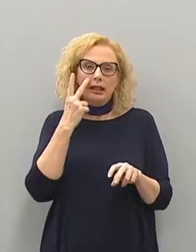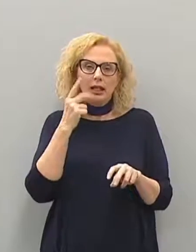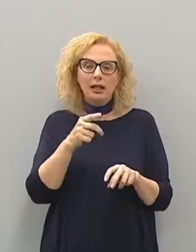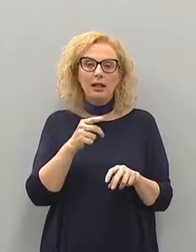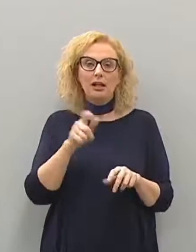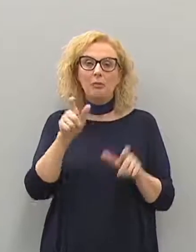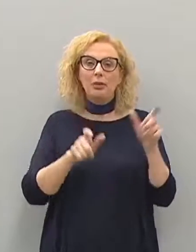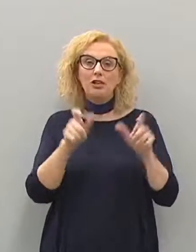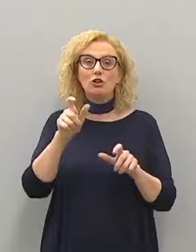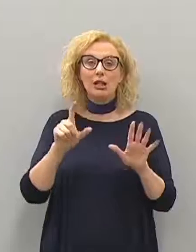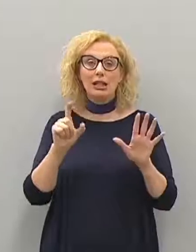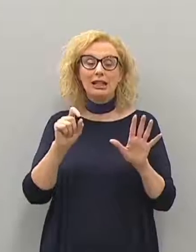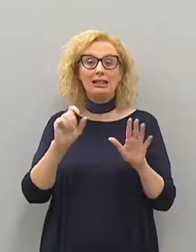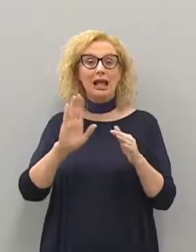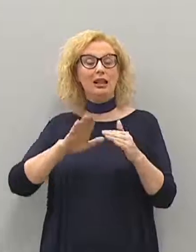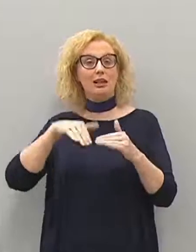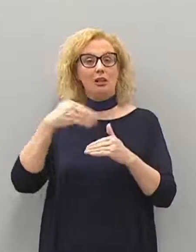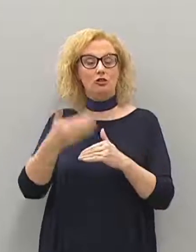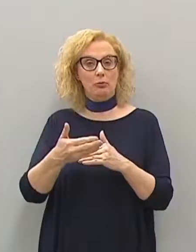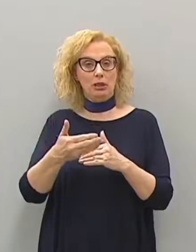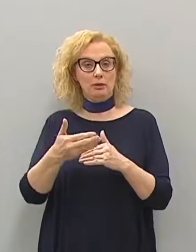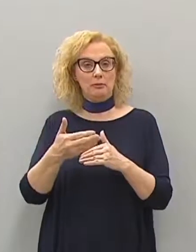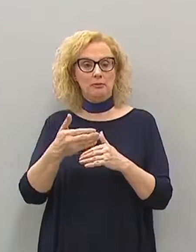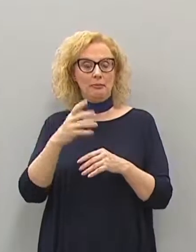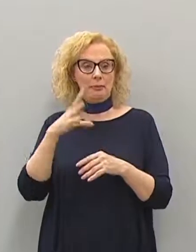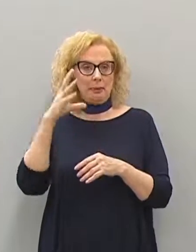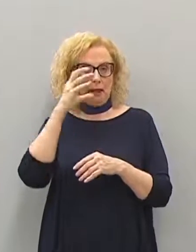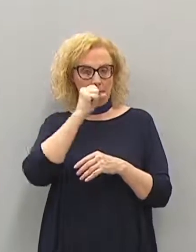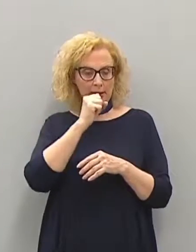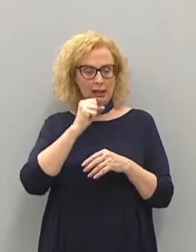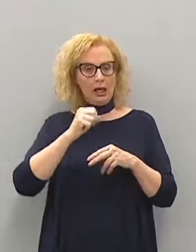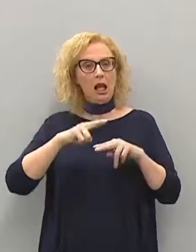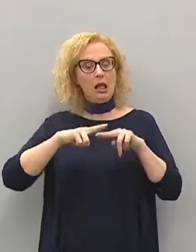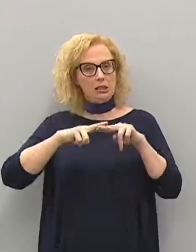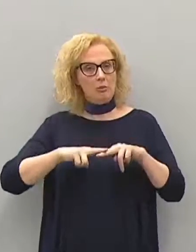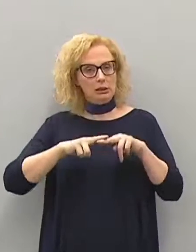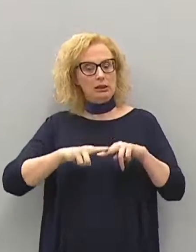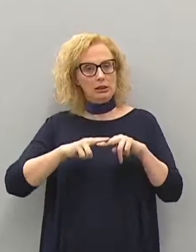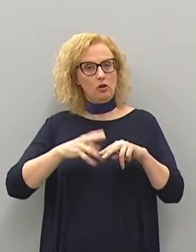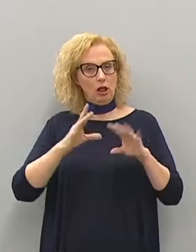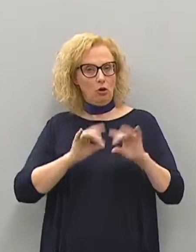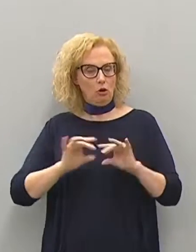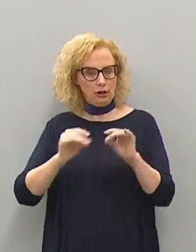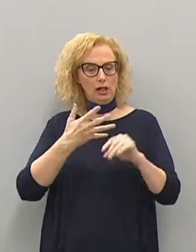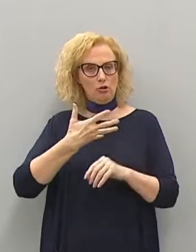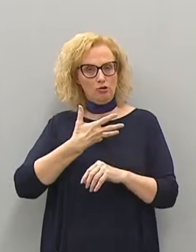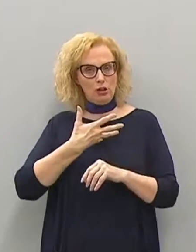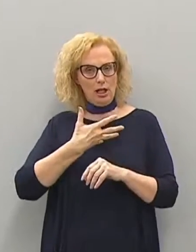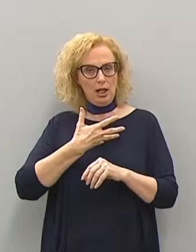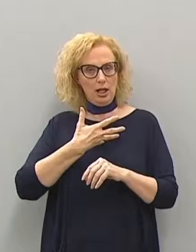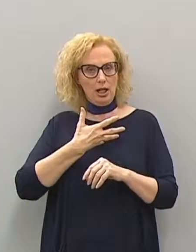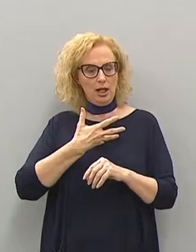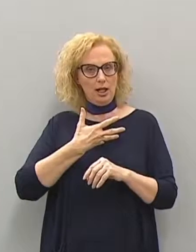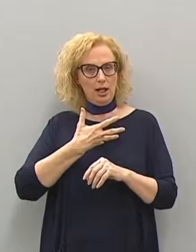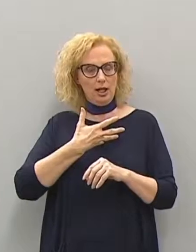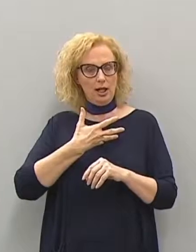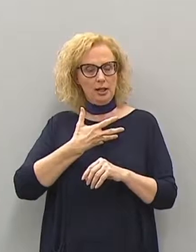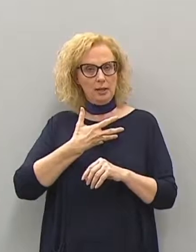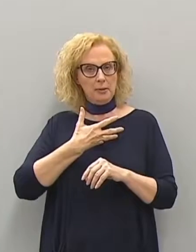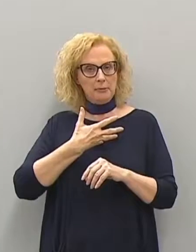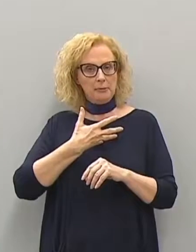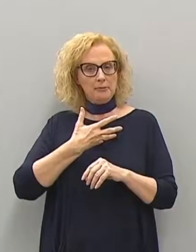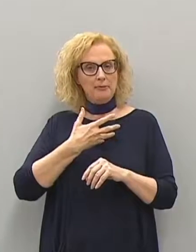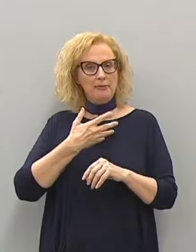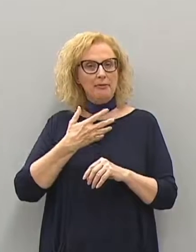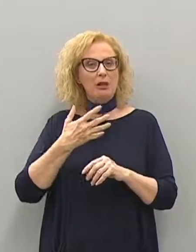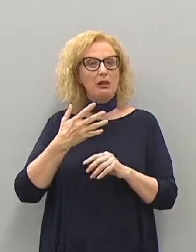70 per capire se di fronte ad una stabilizzazione che c'è del contagio qua ci